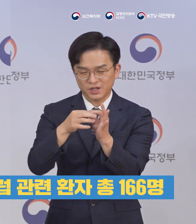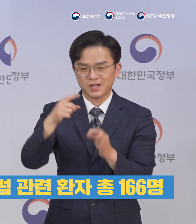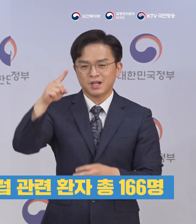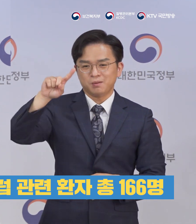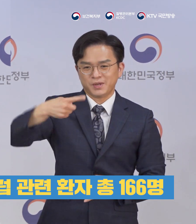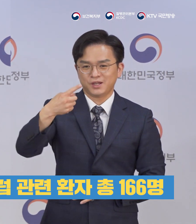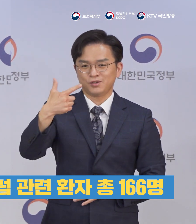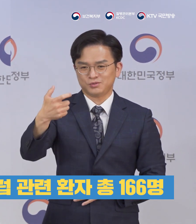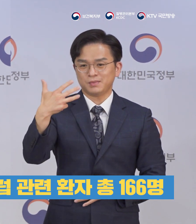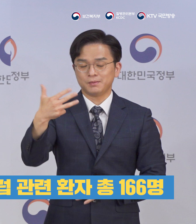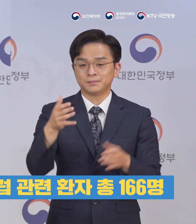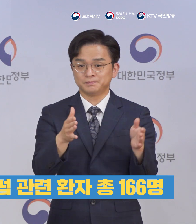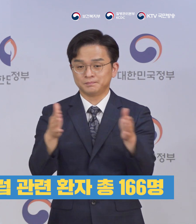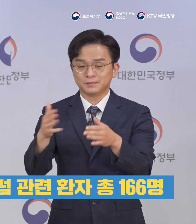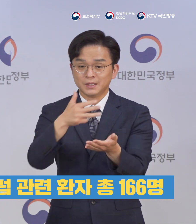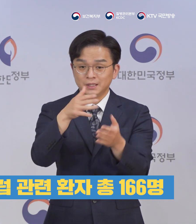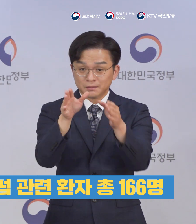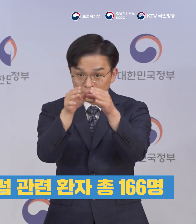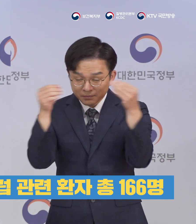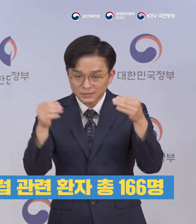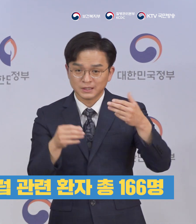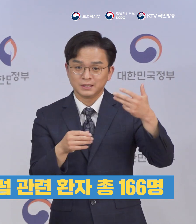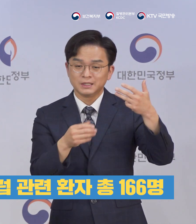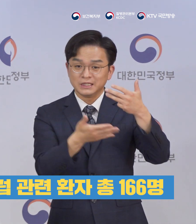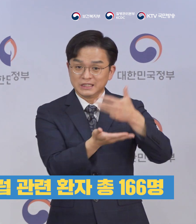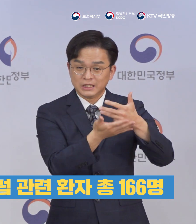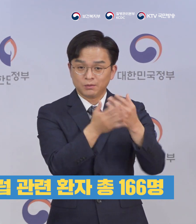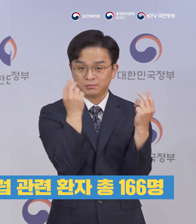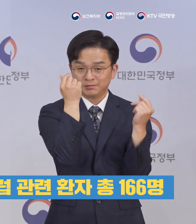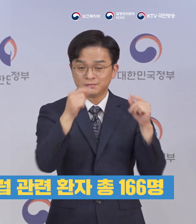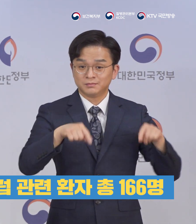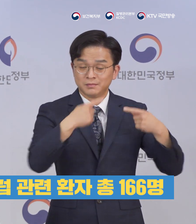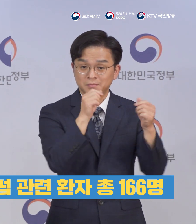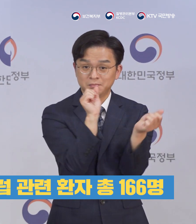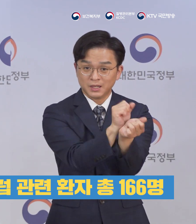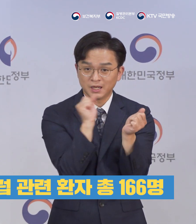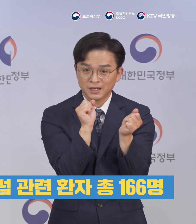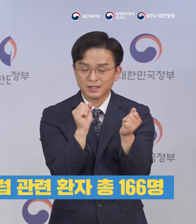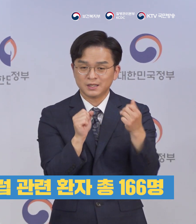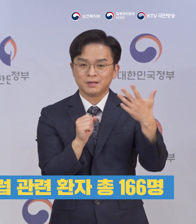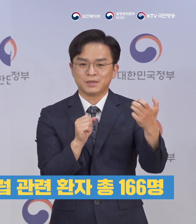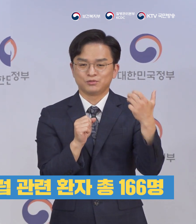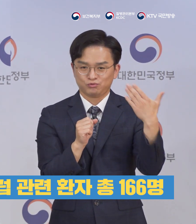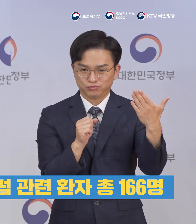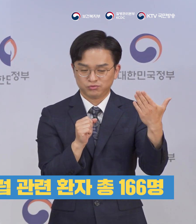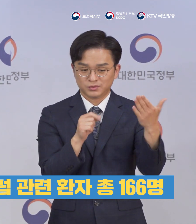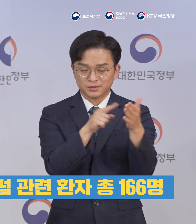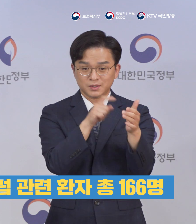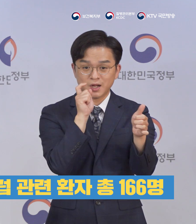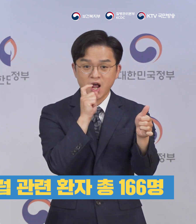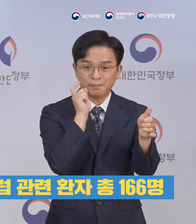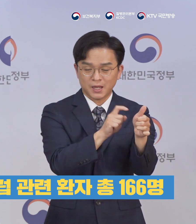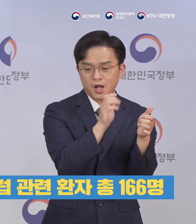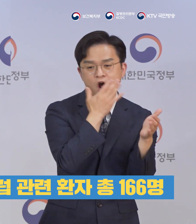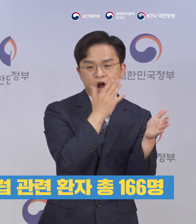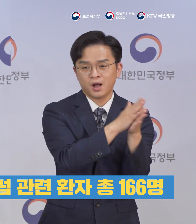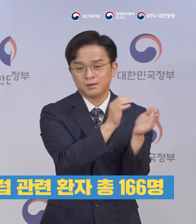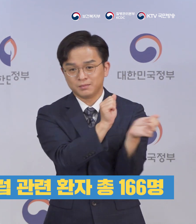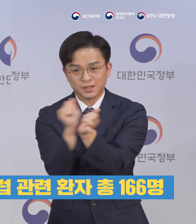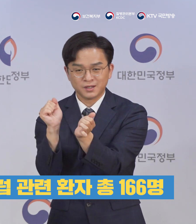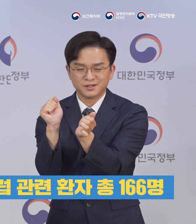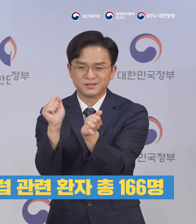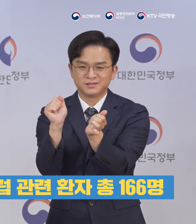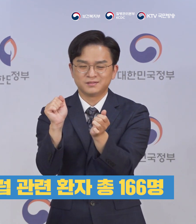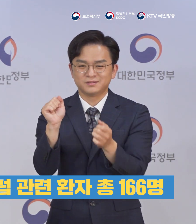168명입니다. 이 중 이태원 직접 관련 환자가 89명, 이 환자들로 인한